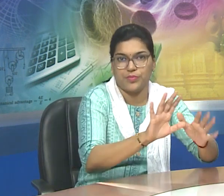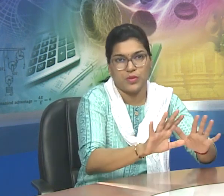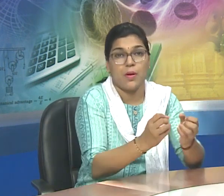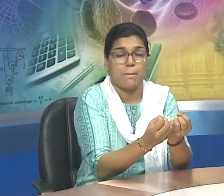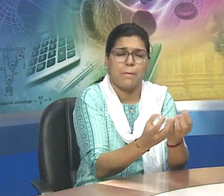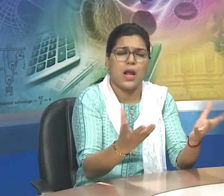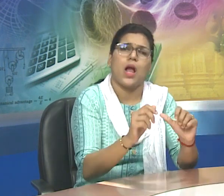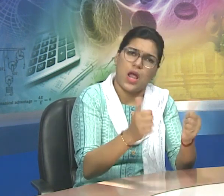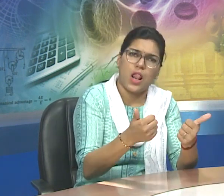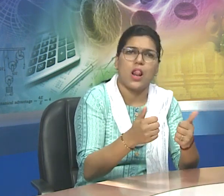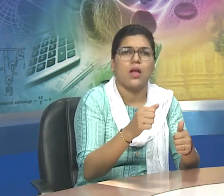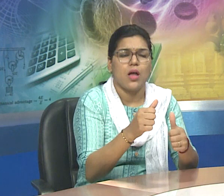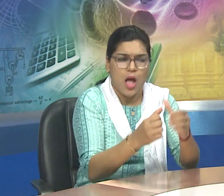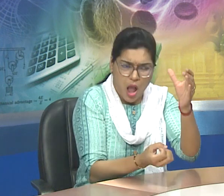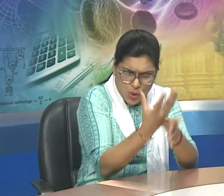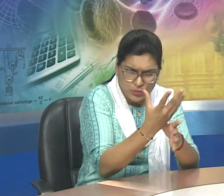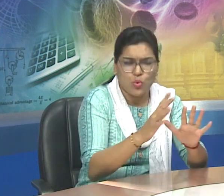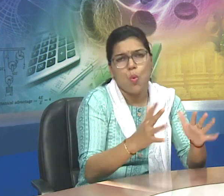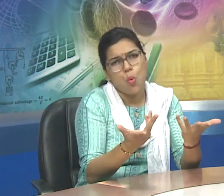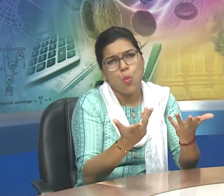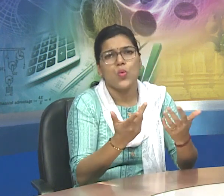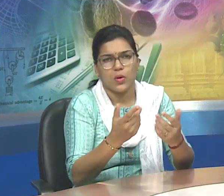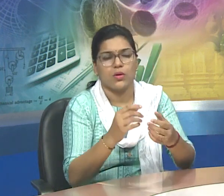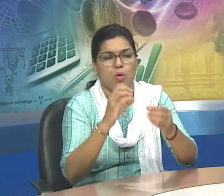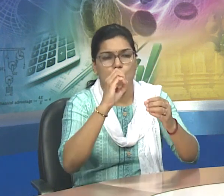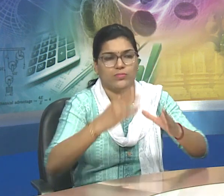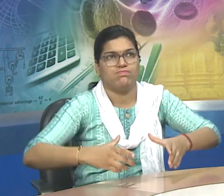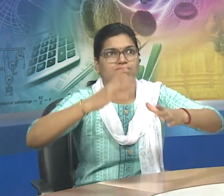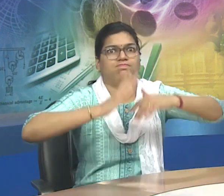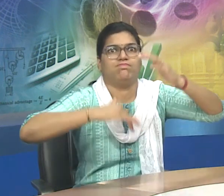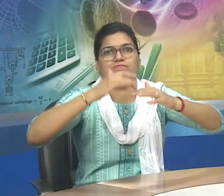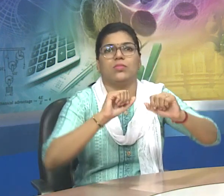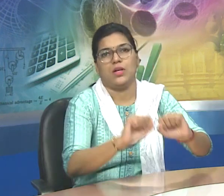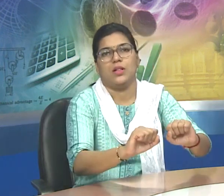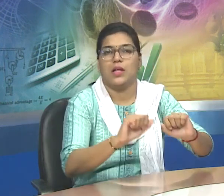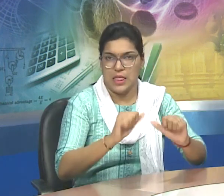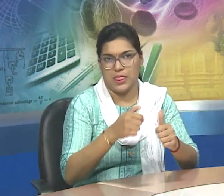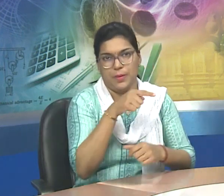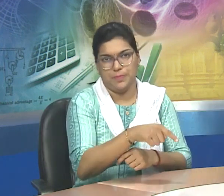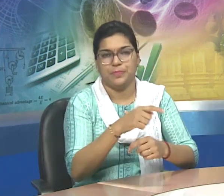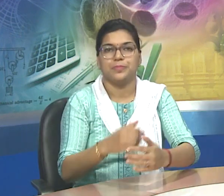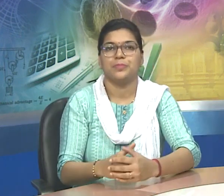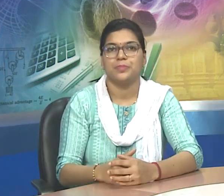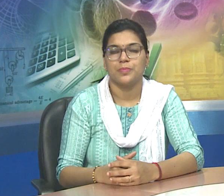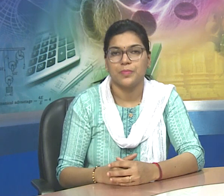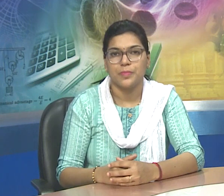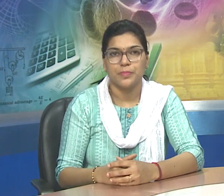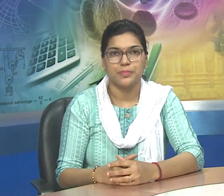छोटे छोटे ग्रुप्स, कम्युनिटीज़ बनी होंगी। एसोसिएशंस हो सकती हैं, कोई संस्था हो सकती है।